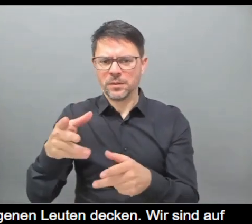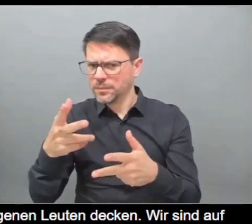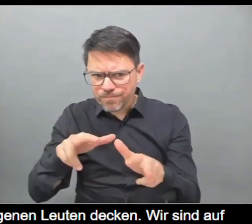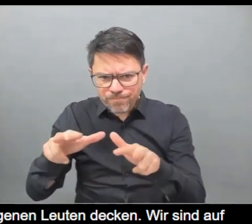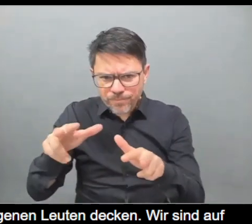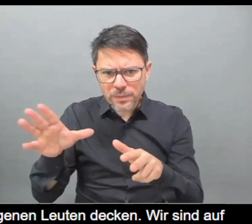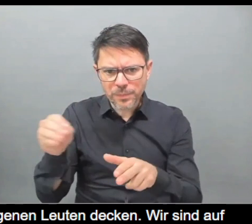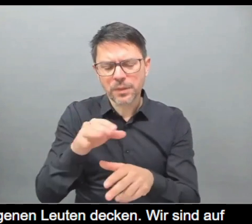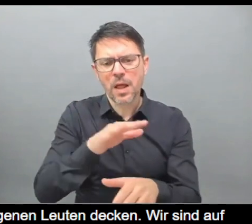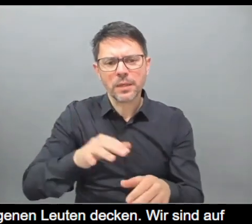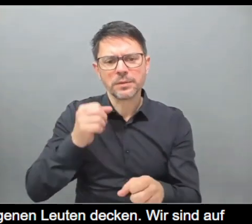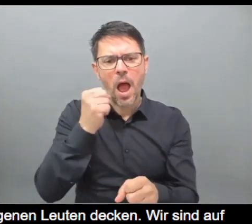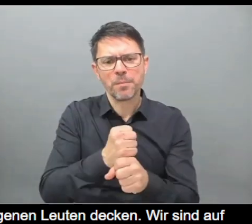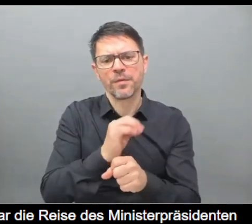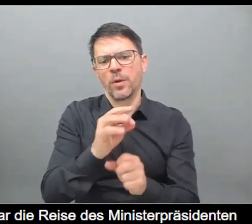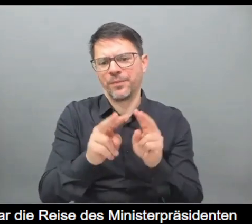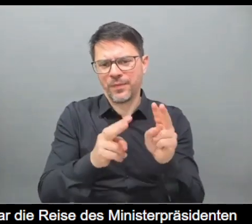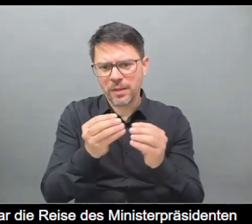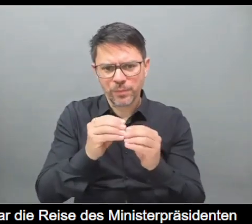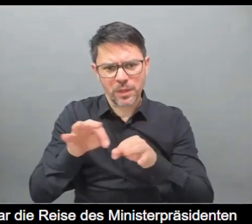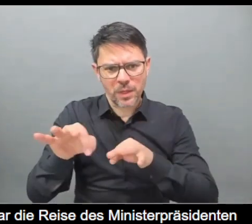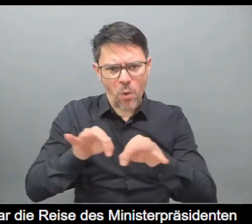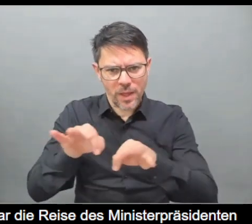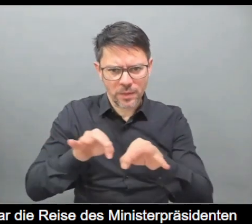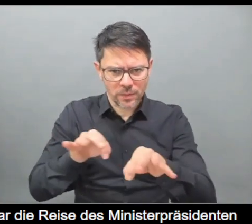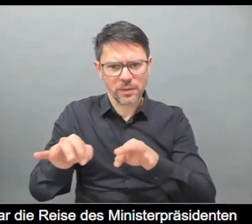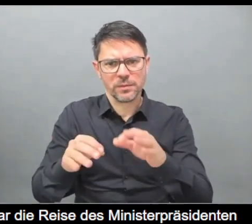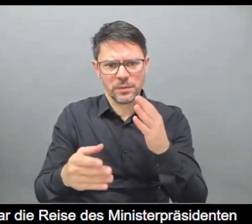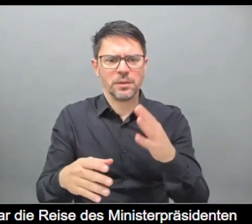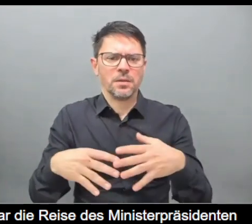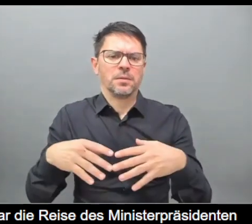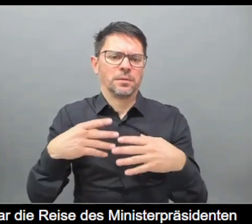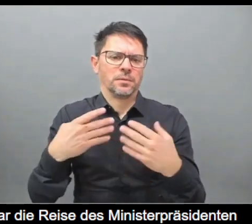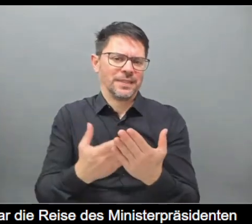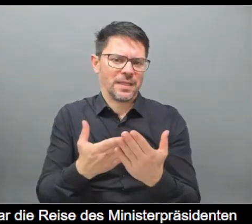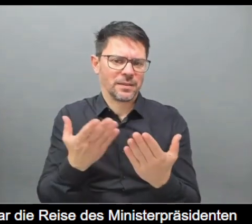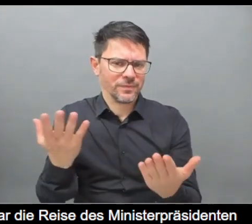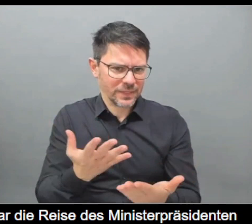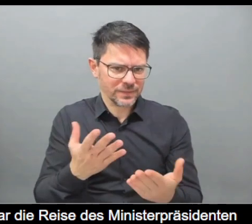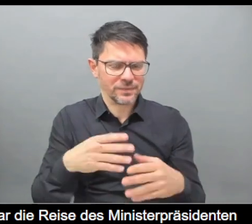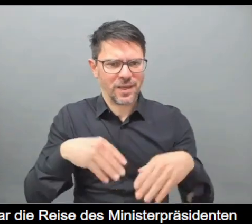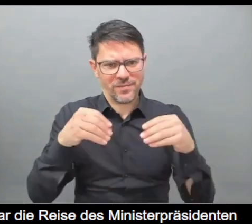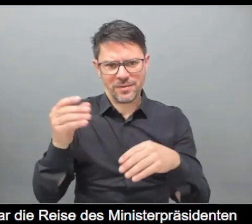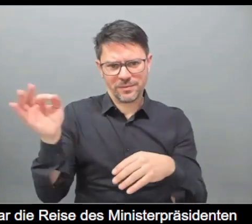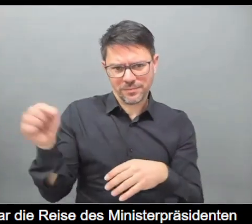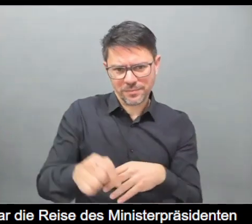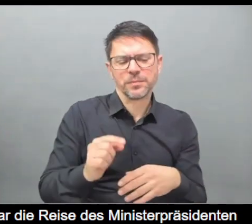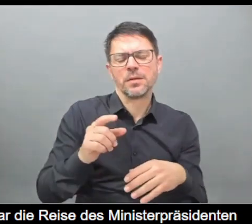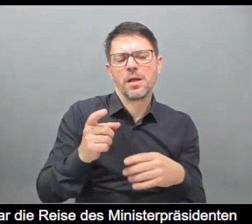tatsächlich nicht nur zentralisieren, sondern die Verfahren auch entbürokratisieren, vereinfachen. Wir brauchen auch einen